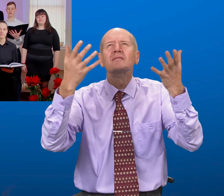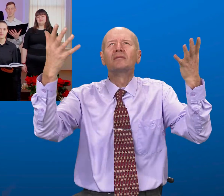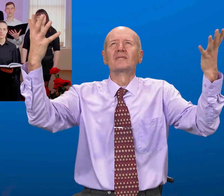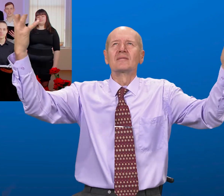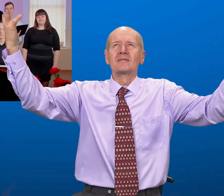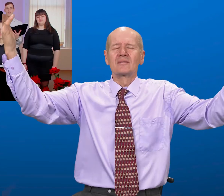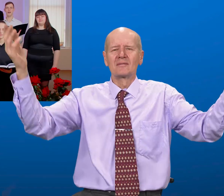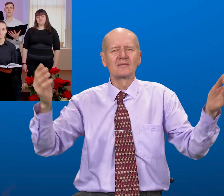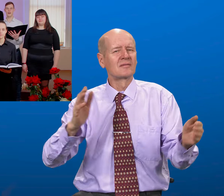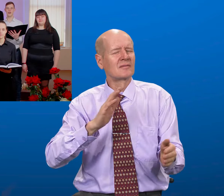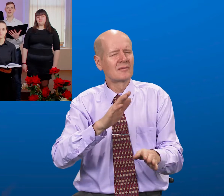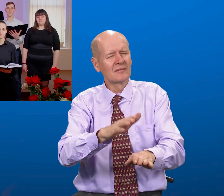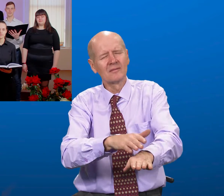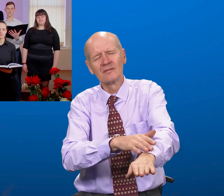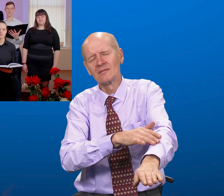рассвет,